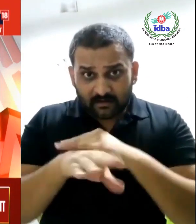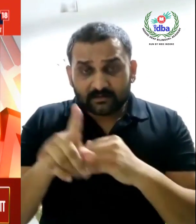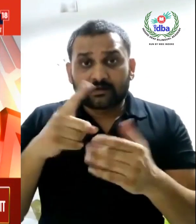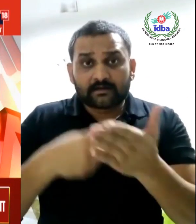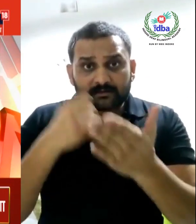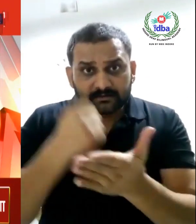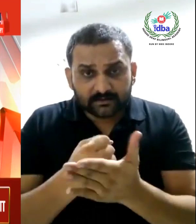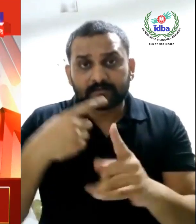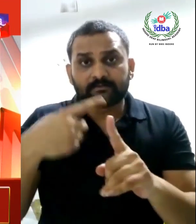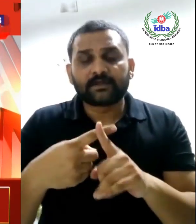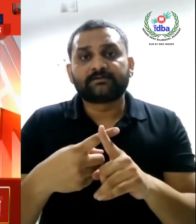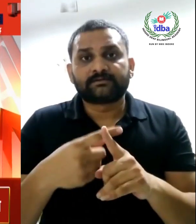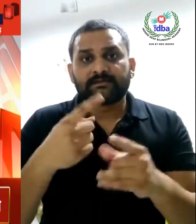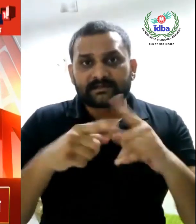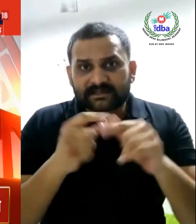पंजीयन एवं रिटर्न